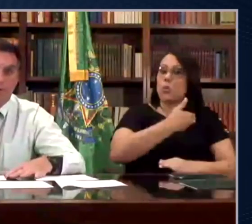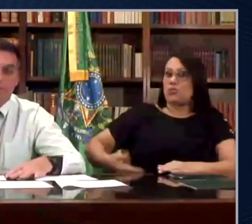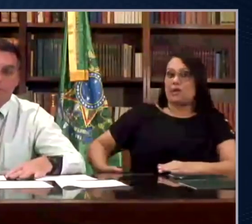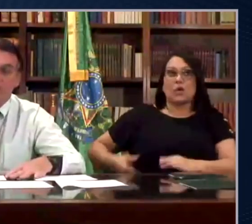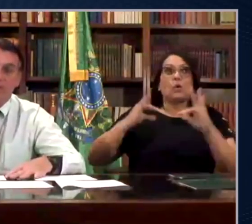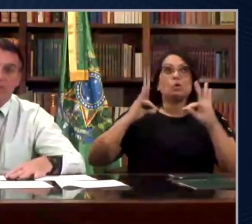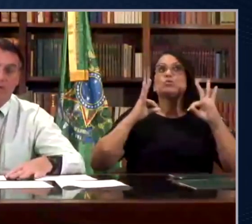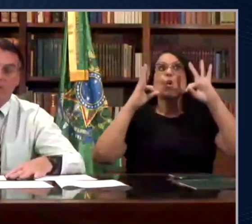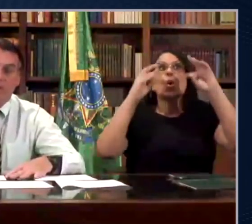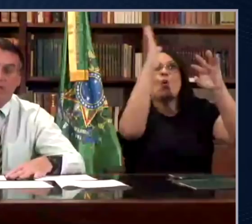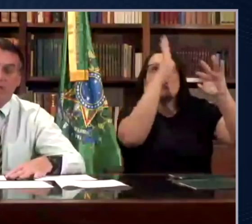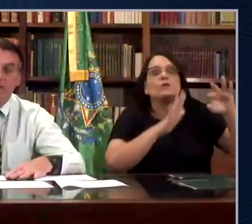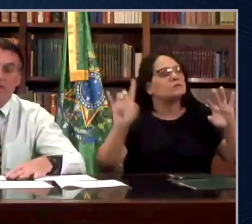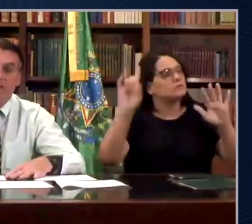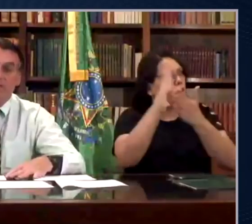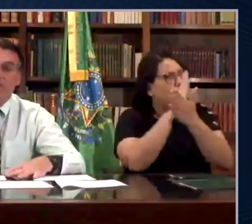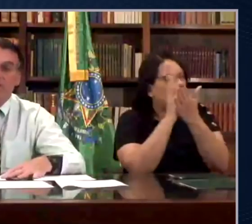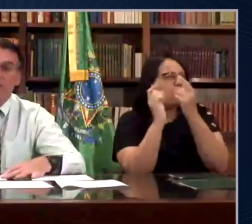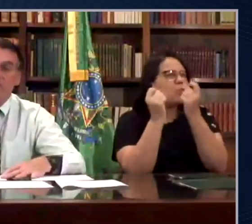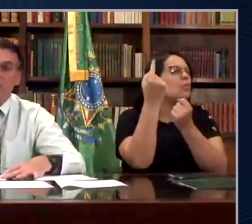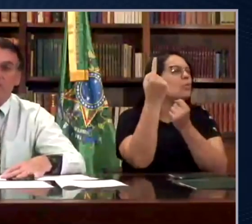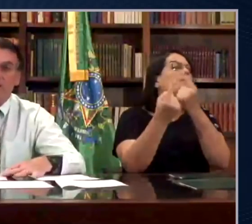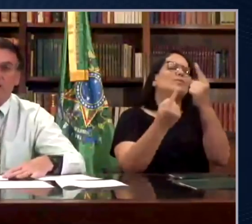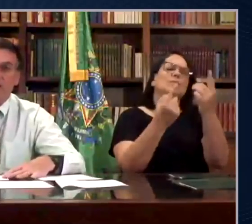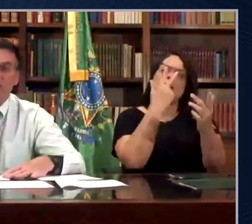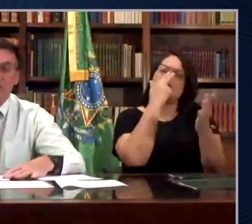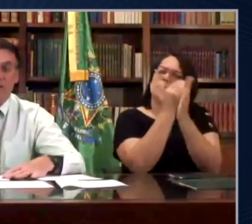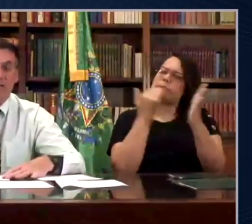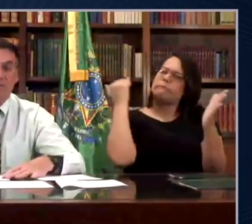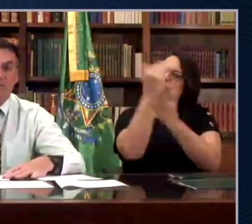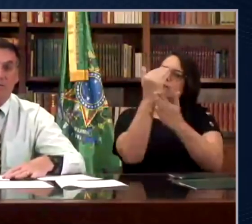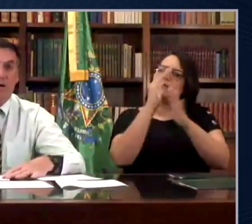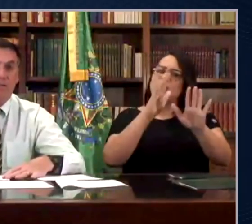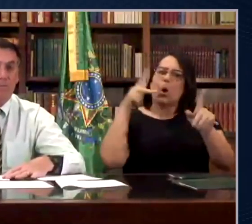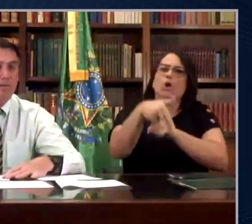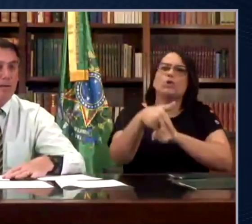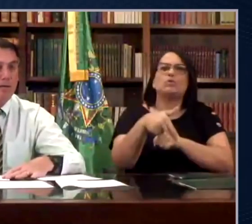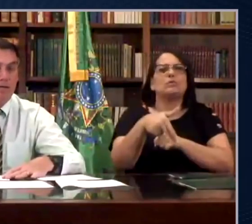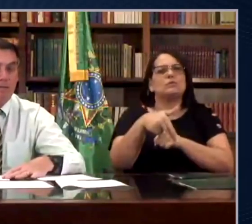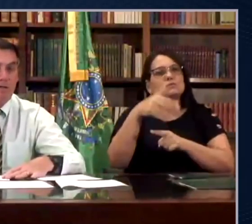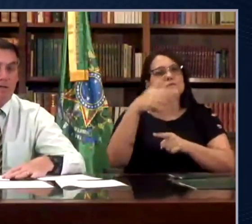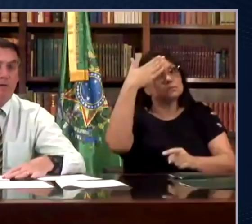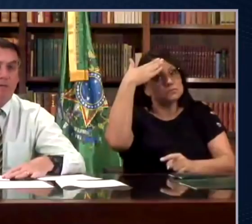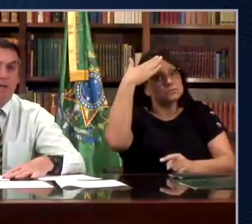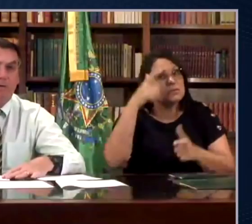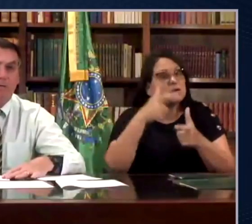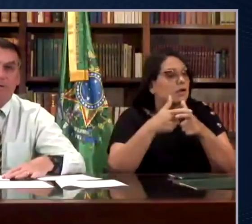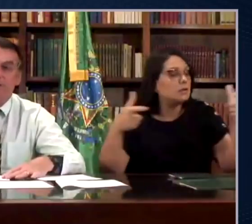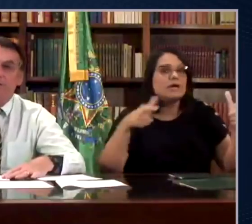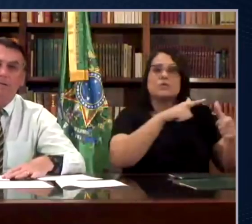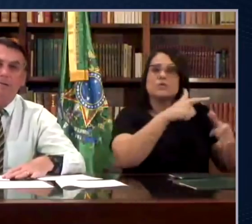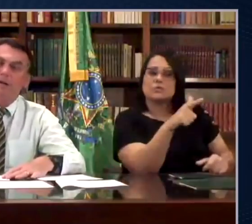não foram todos, por alguns, foram, no meu entender, um remédio exagerado. Este pessoal, a gente sabe que a grande maioria não